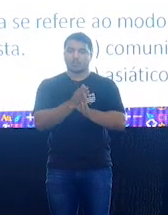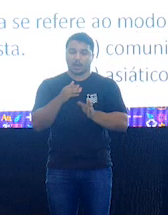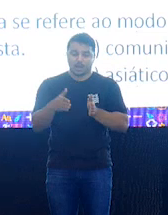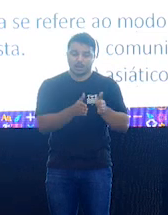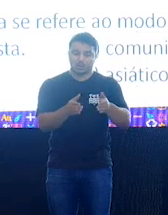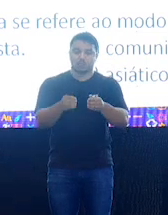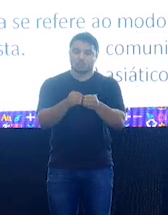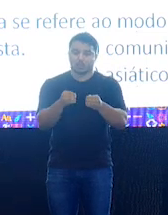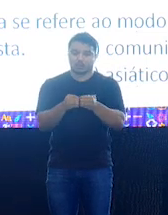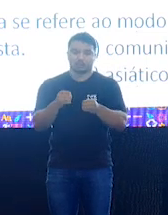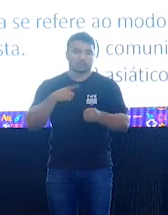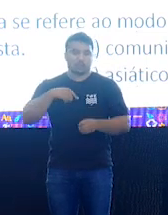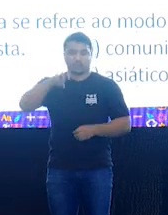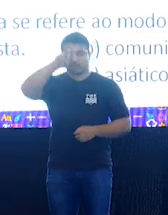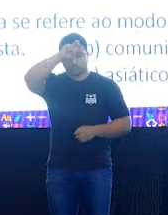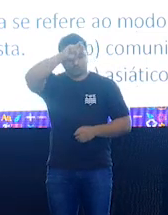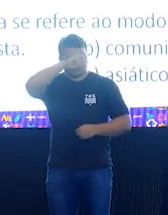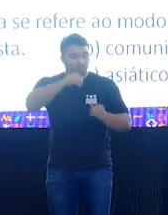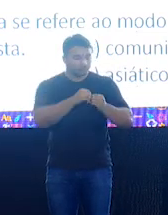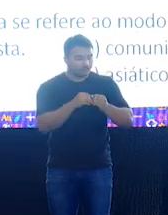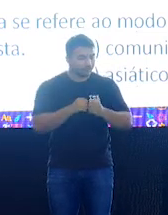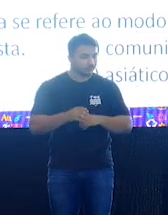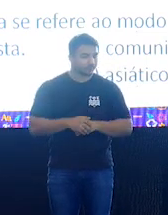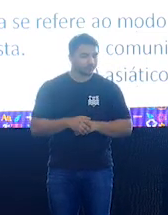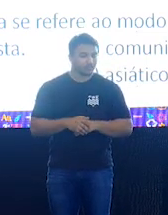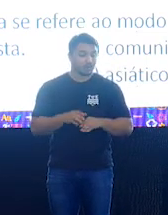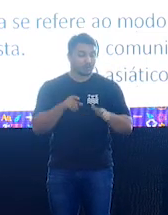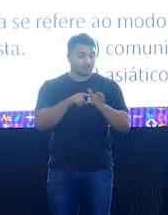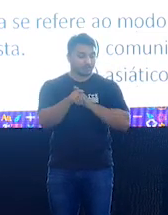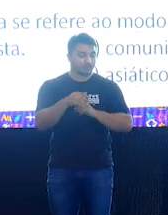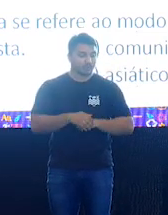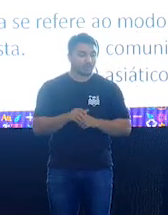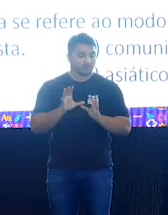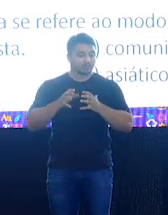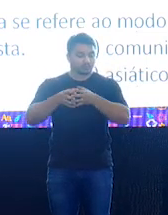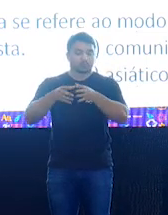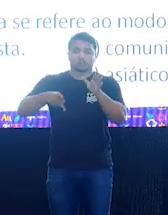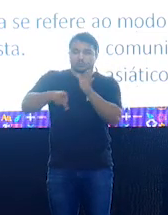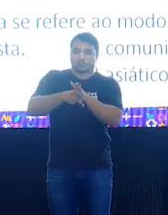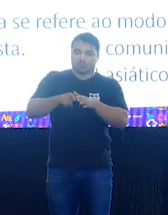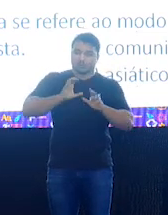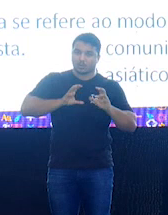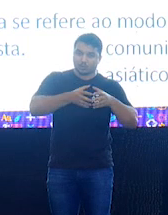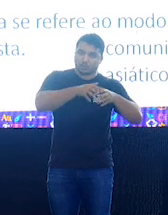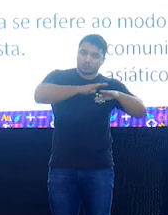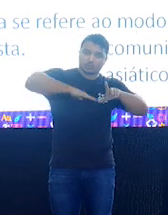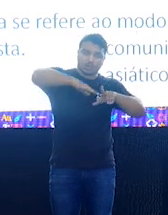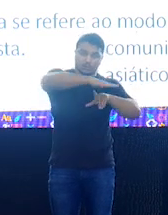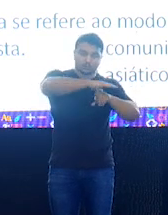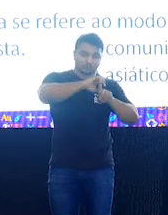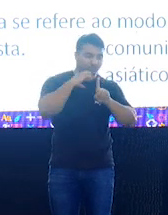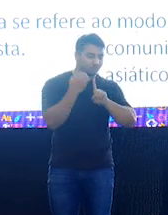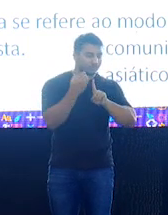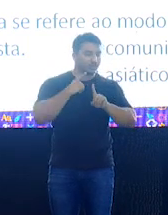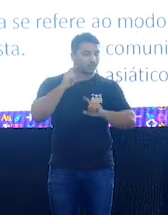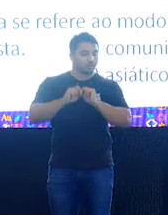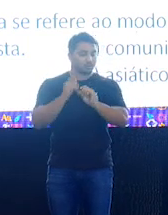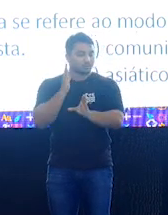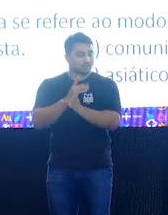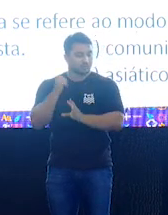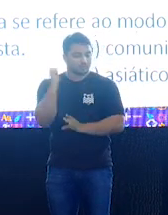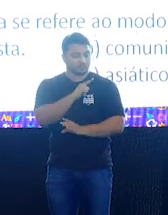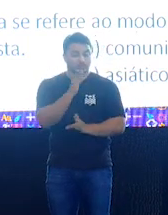era comunitária, ou seja, comum a todos. Logo, somente dessa forma seriam superadas